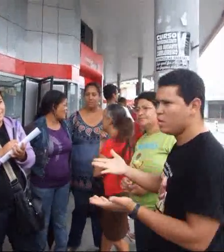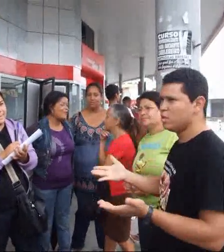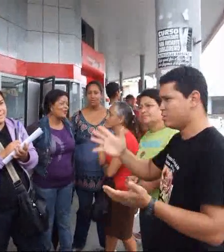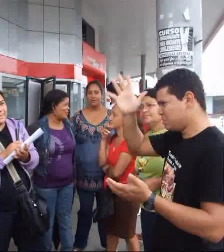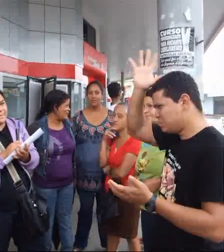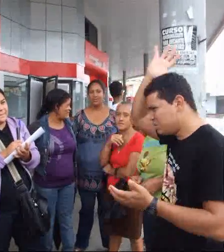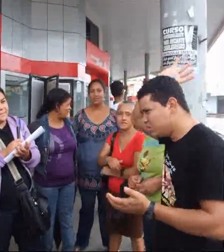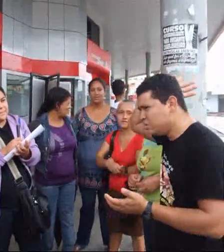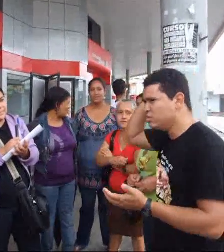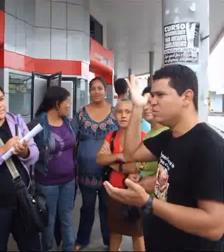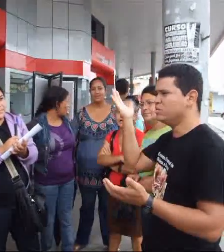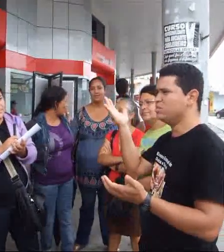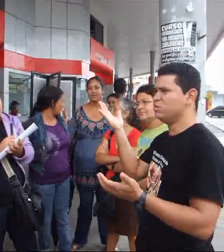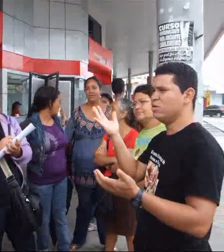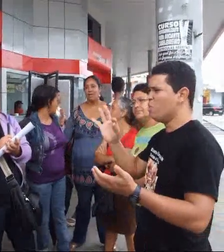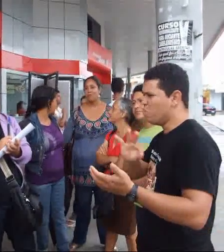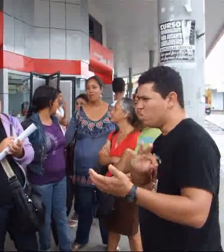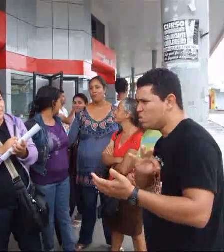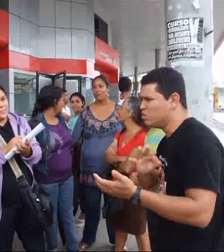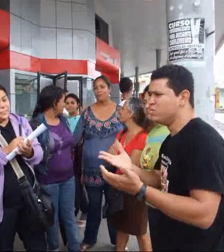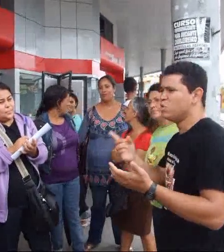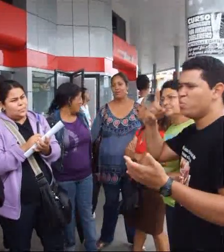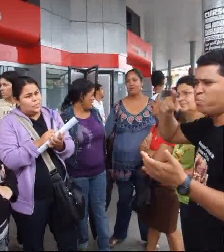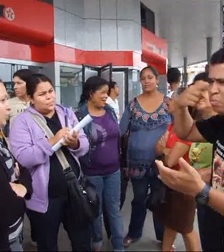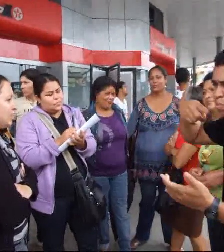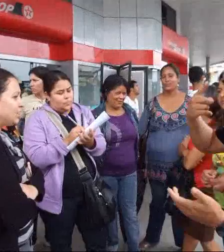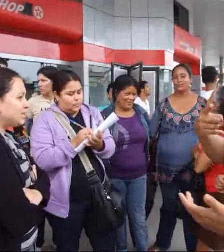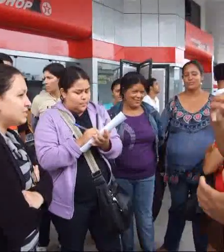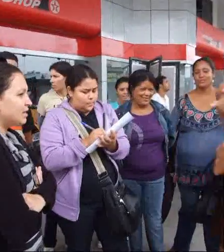não separaram a polícia.